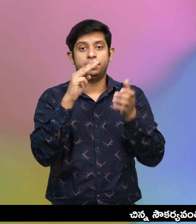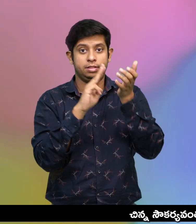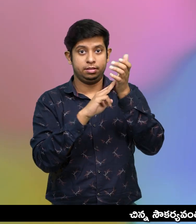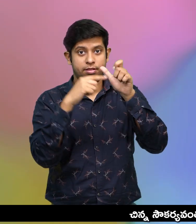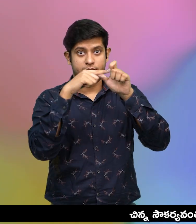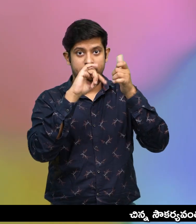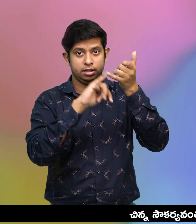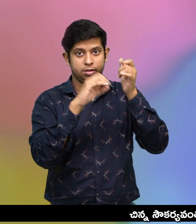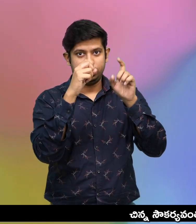కనిపిస్తుంది.